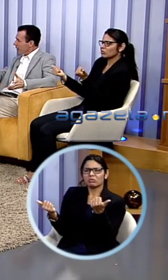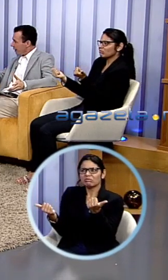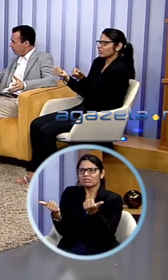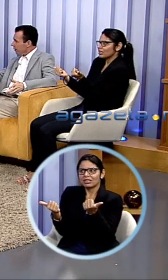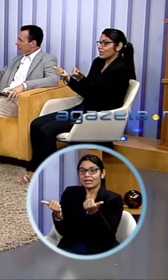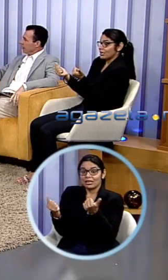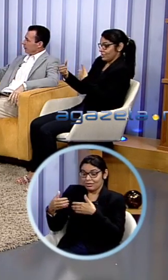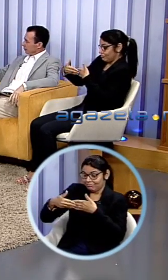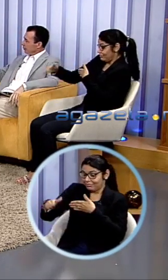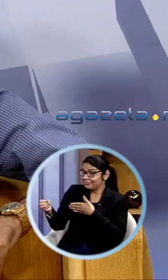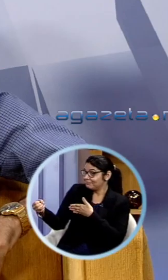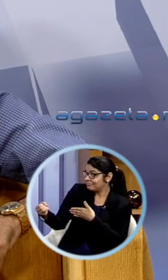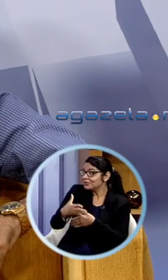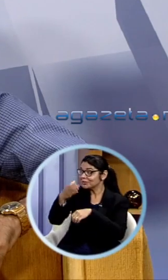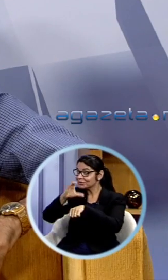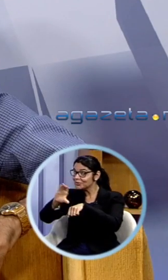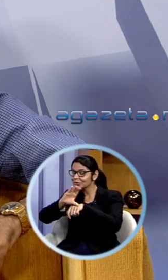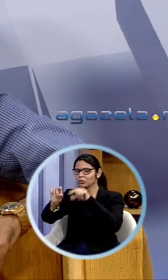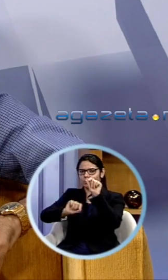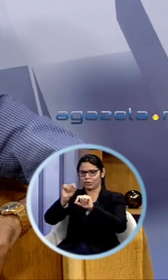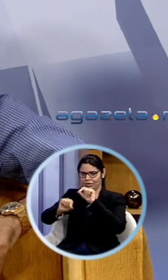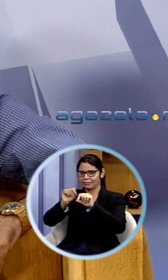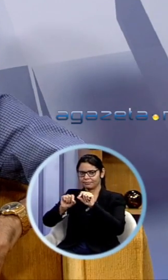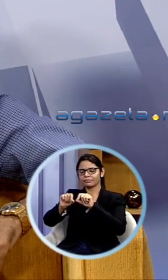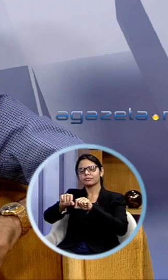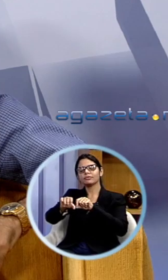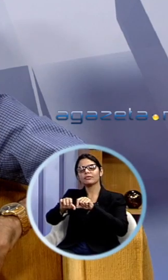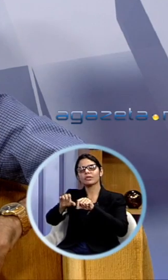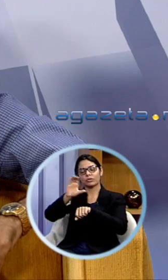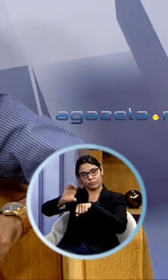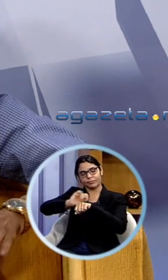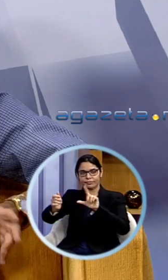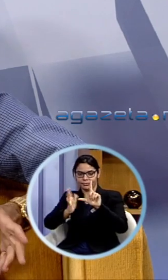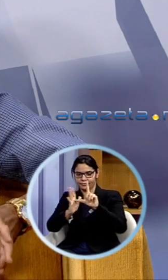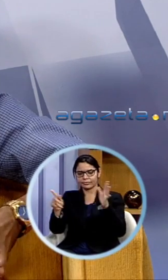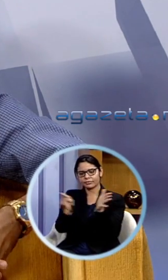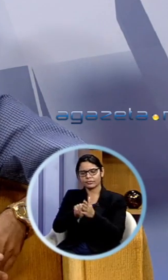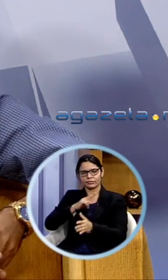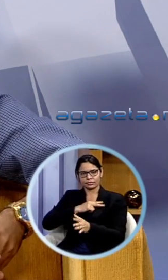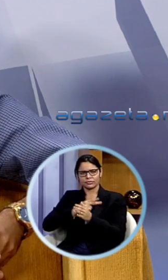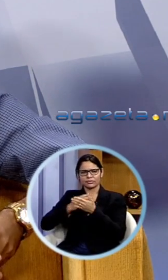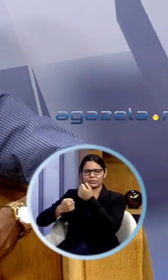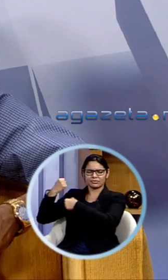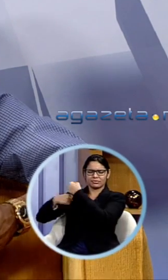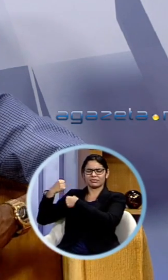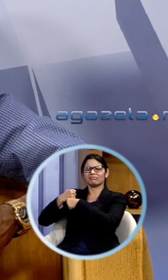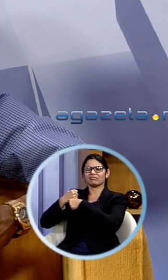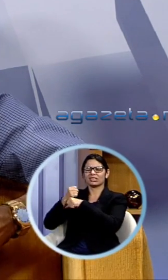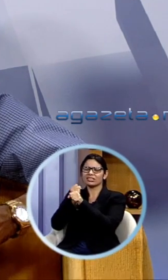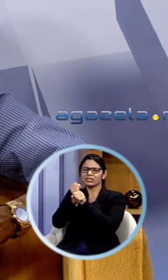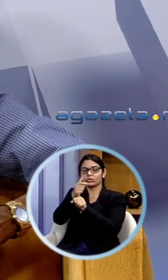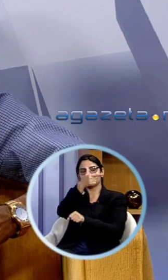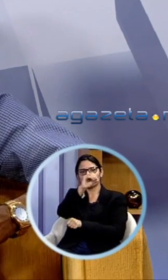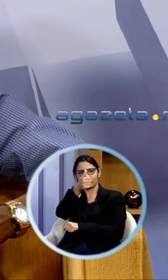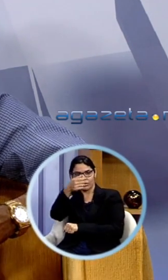um curso recente é um curso recente eh a graduação em letras libras da UFAC ela foi criada em 2014 e nós atualmente